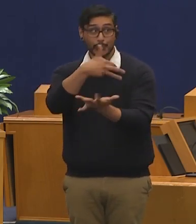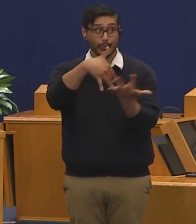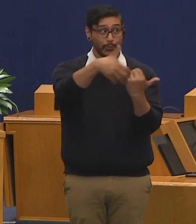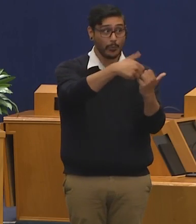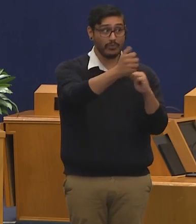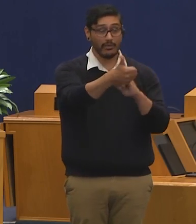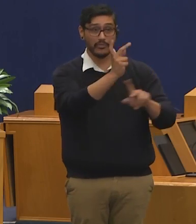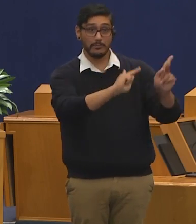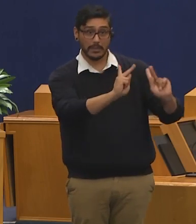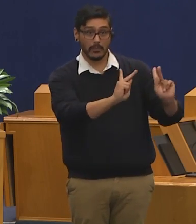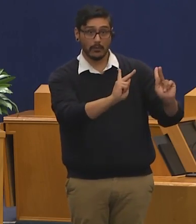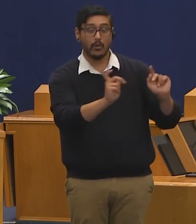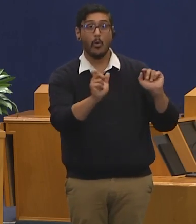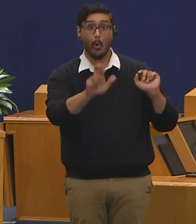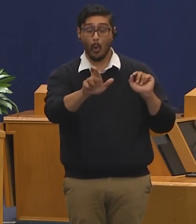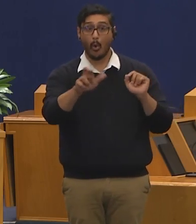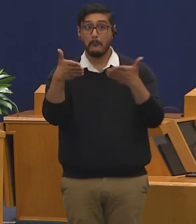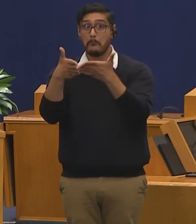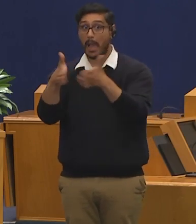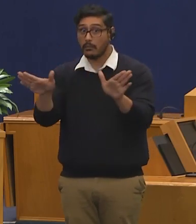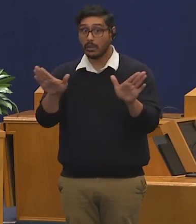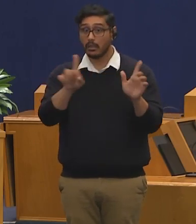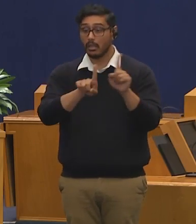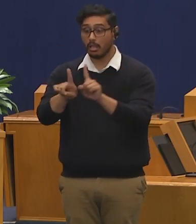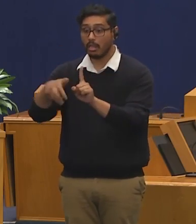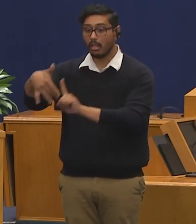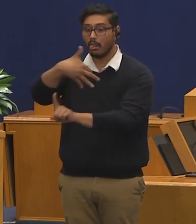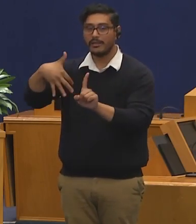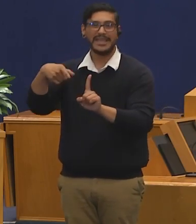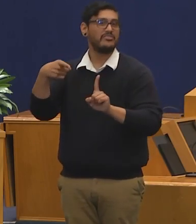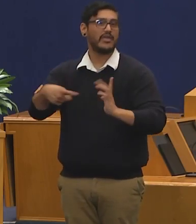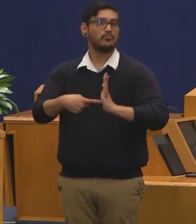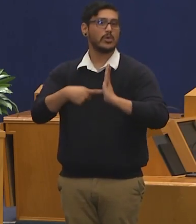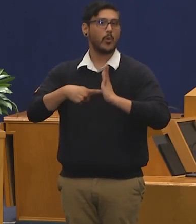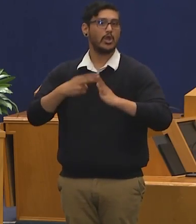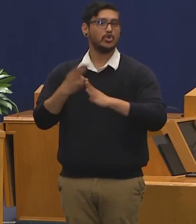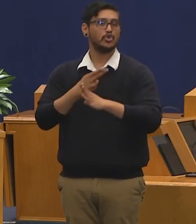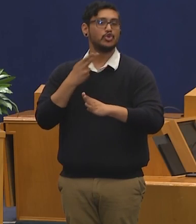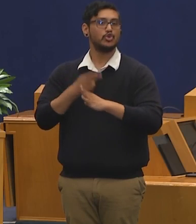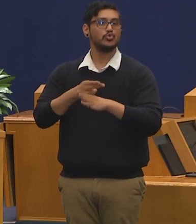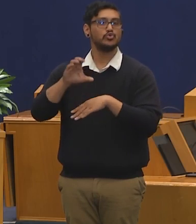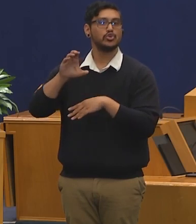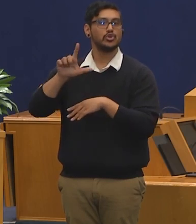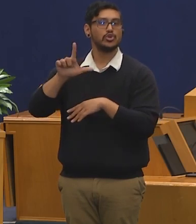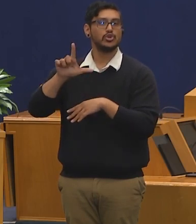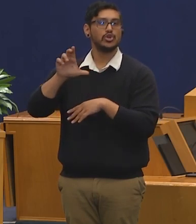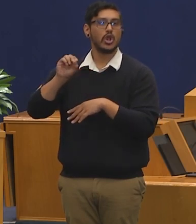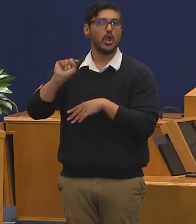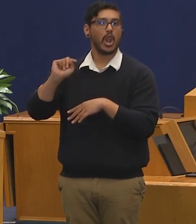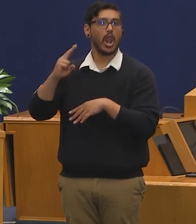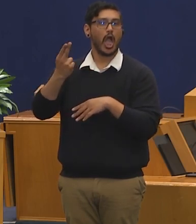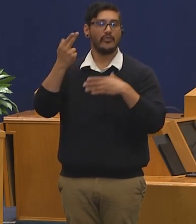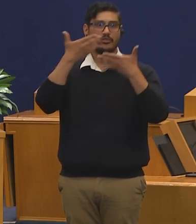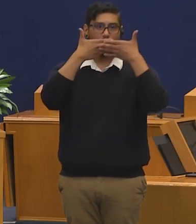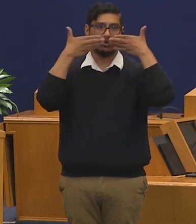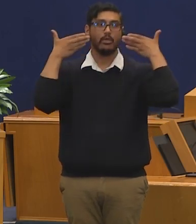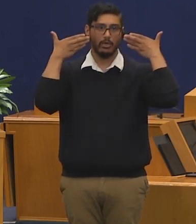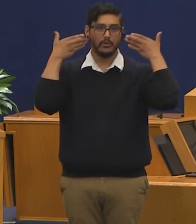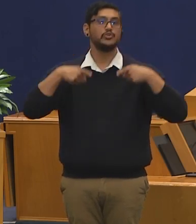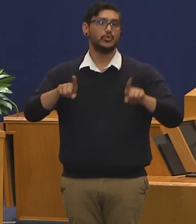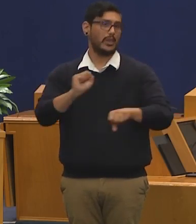empleados y o el público con una cubierta de tela para usar mientras realizan sus